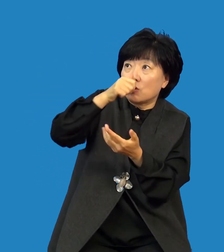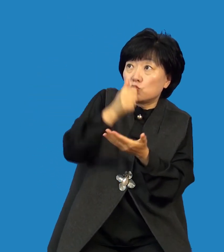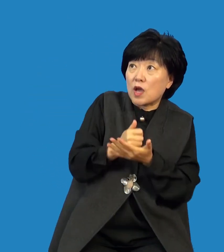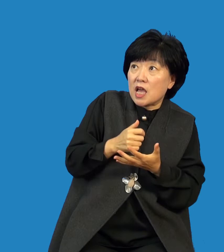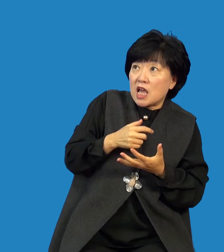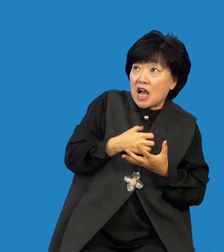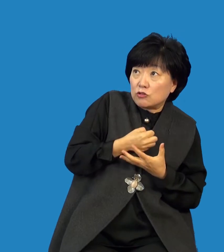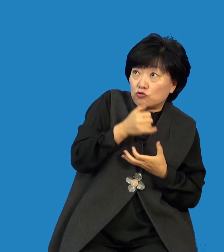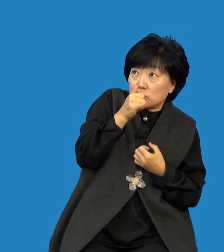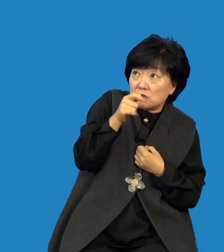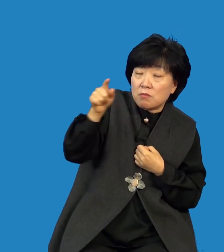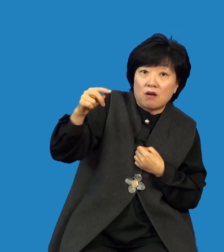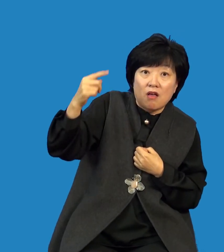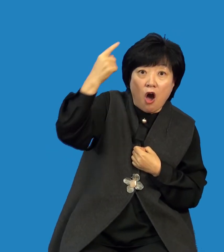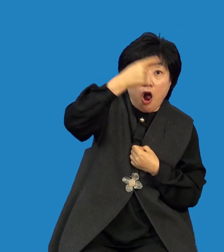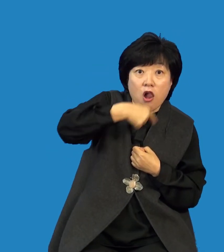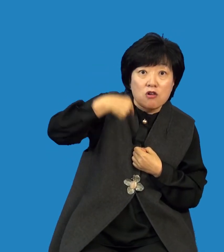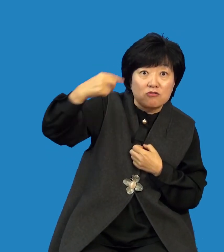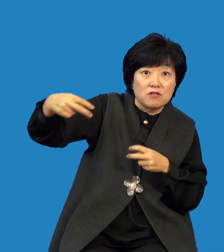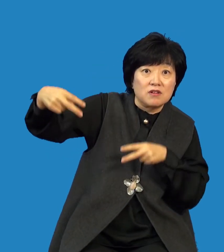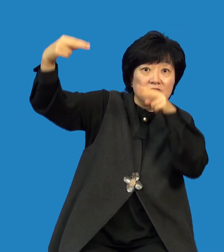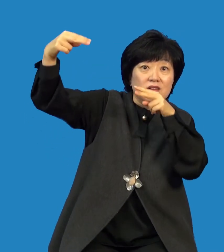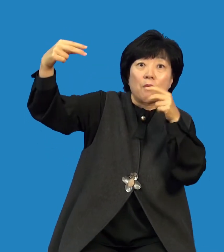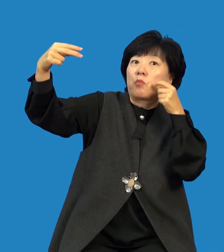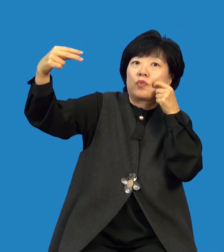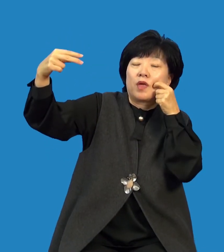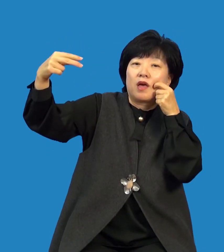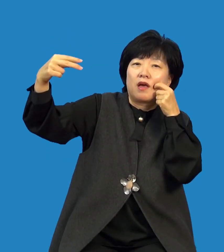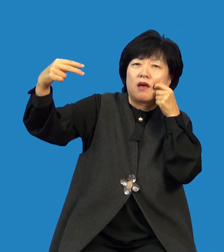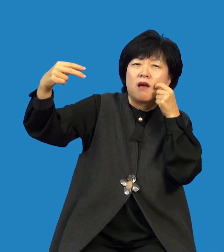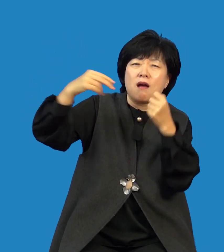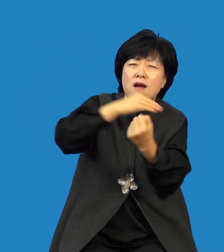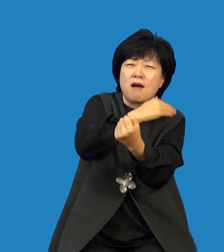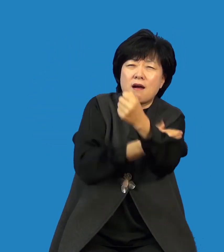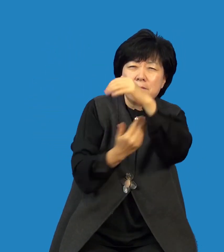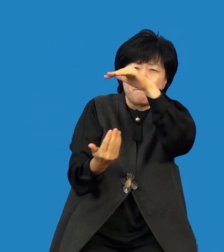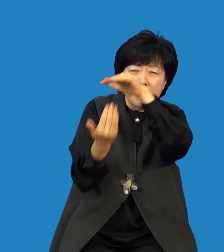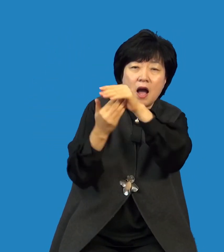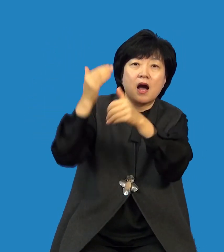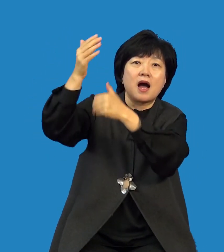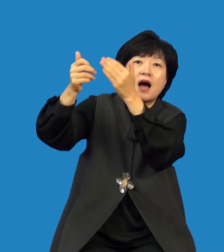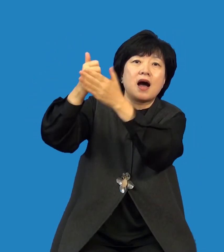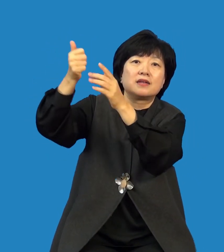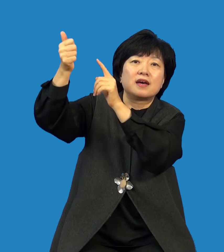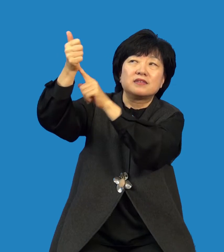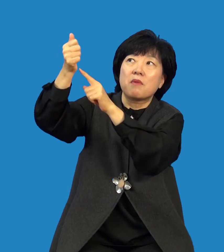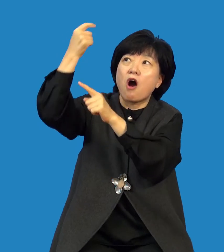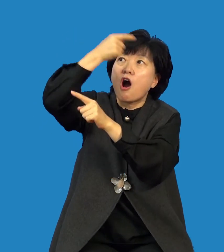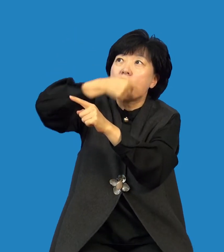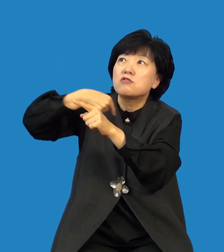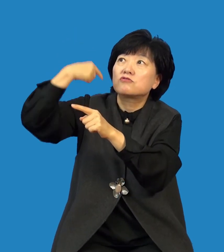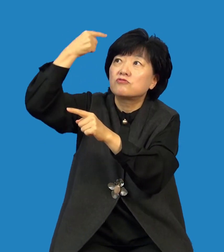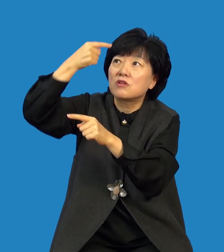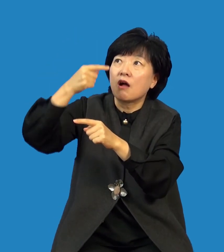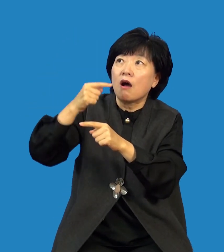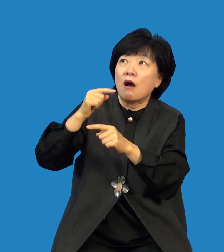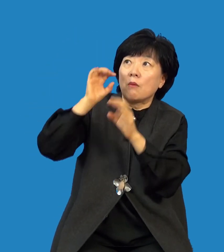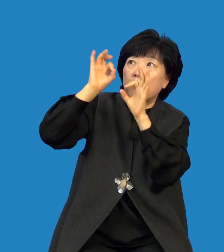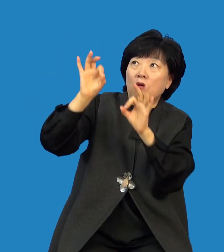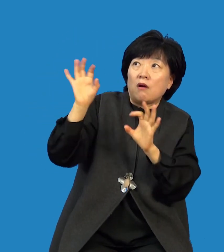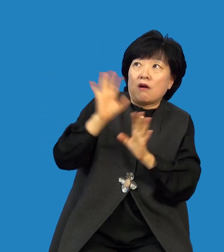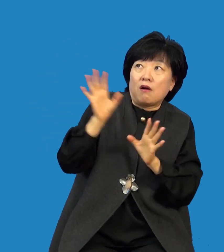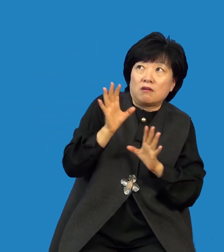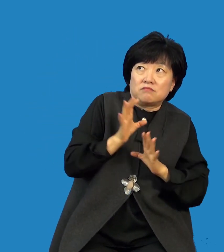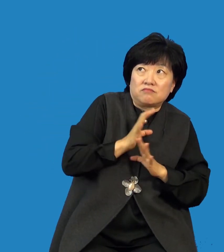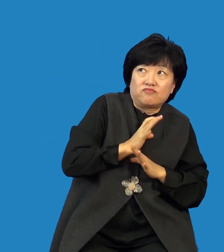삶의 가장 큰 권위이신 분 하나님, 그분을 두려워하게 만들고요, 그분의 얼굴을 피해서 숨게 만들고, 그러다 보니까 거기서부터 뭐가